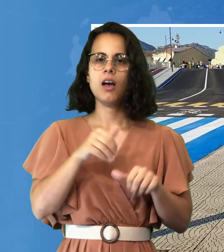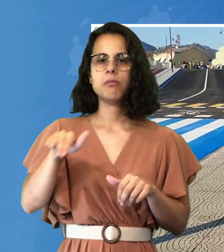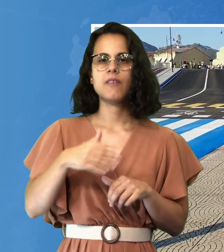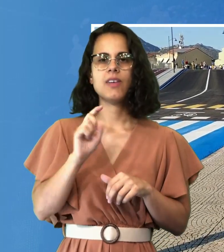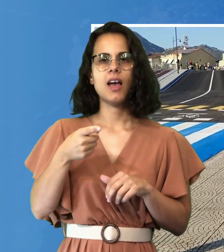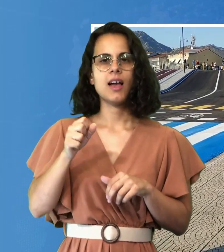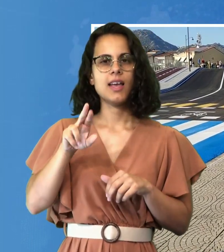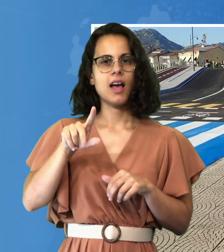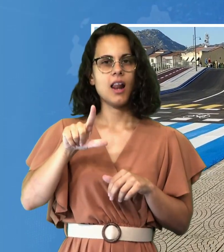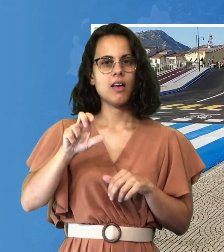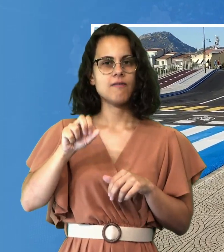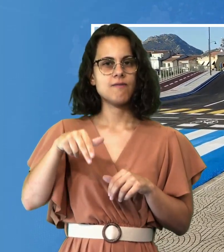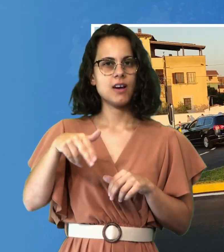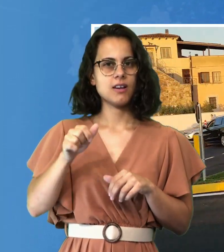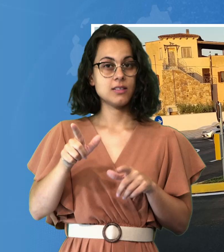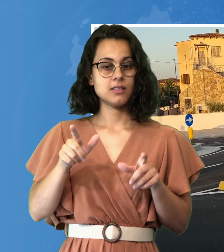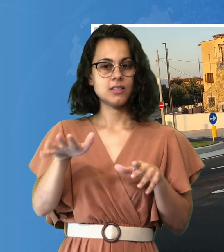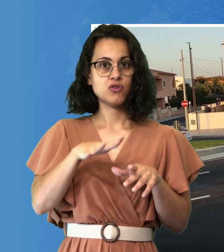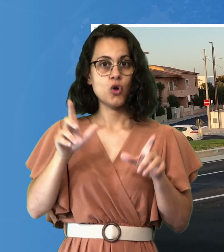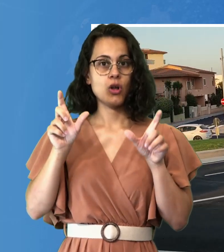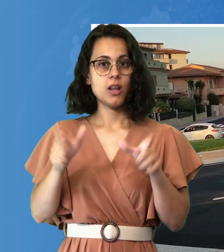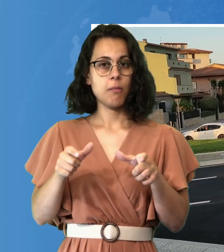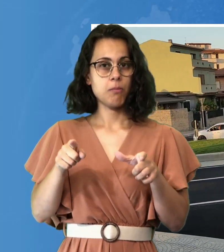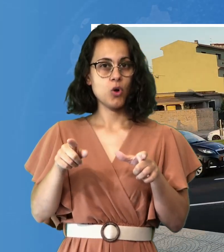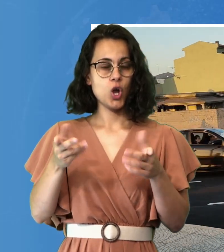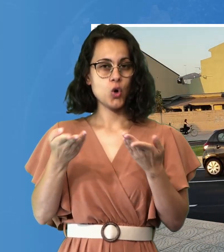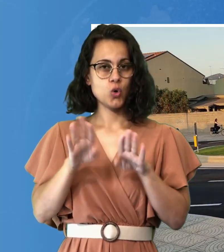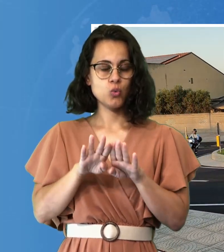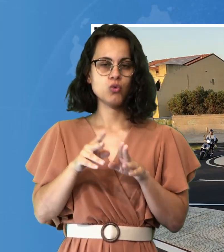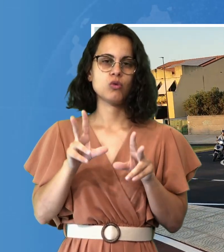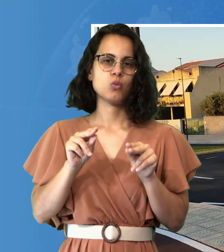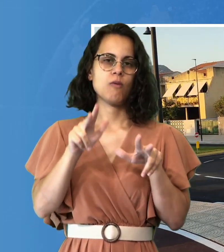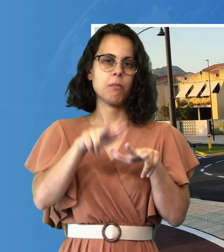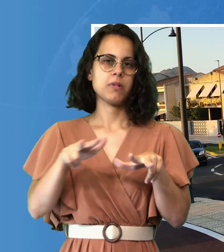chiusa definitivamente, in area di sosta in funzione del parco Faustanoce.